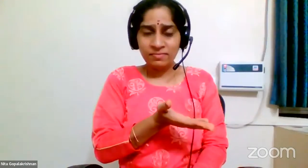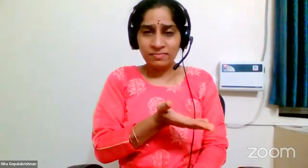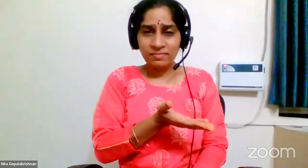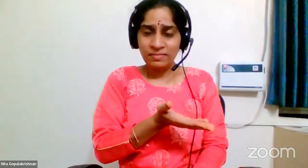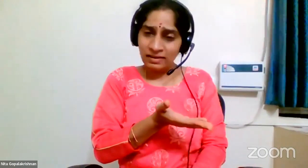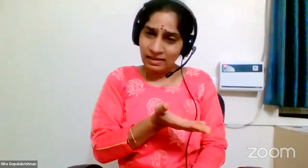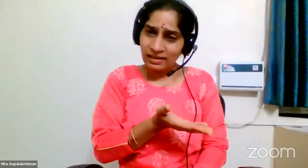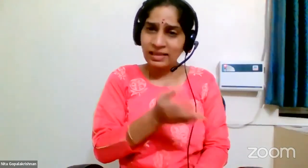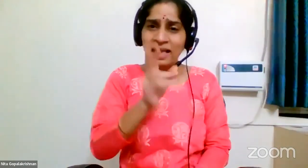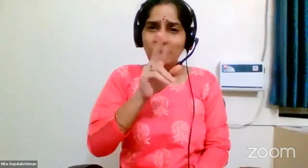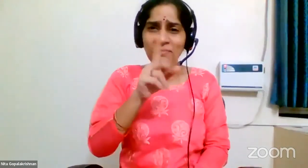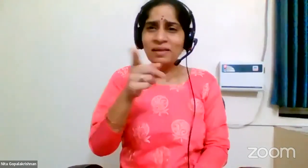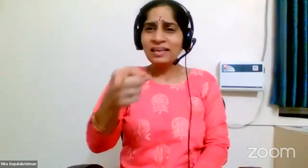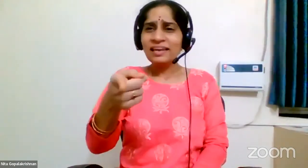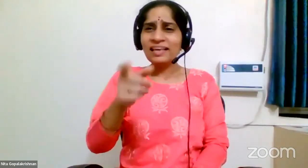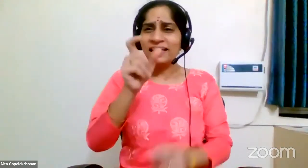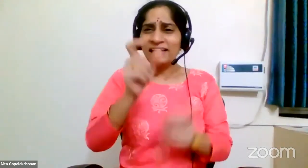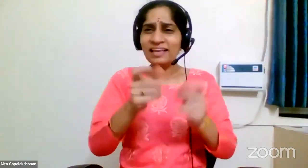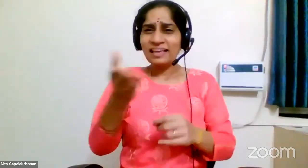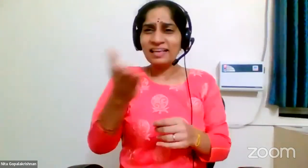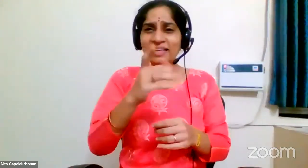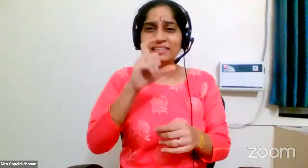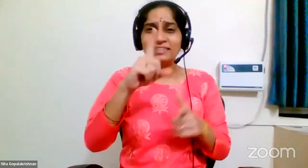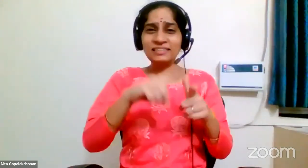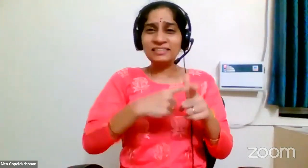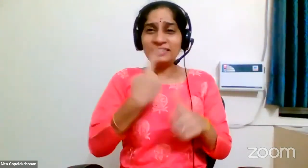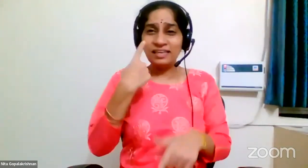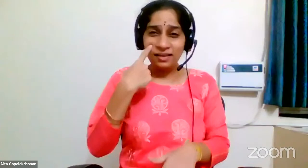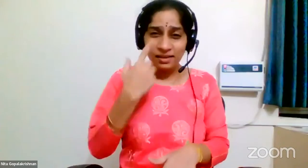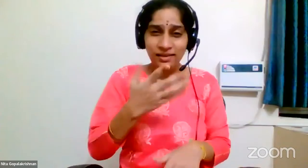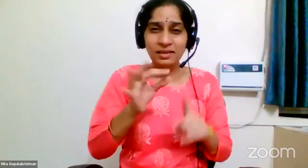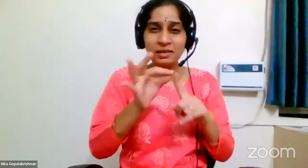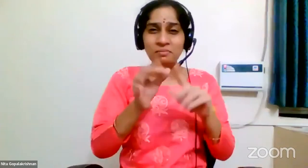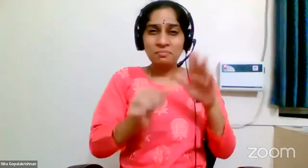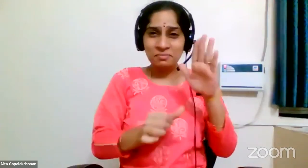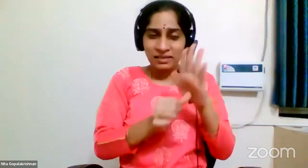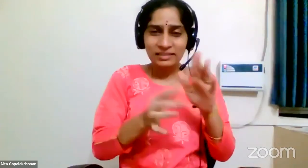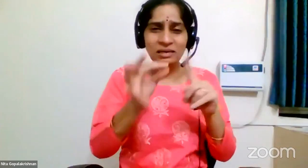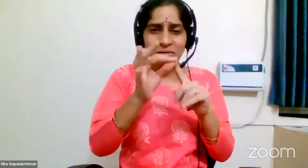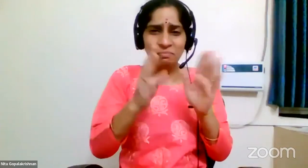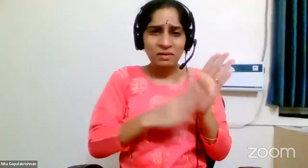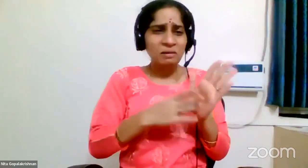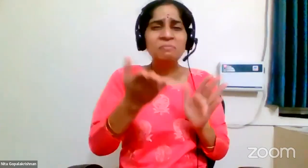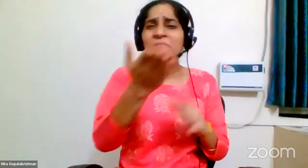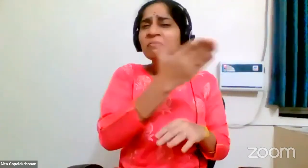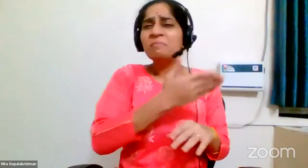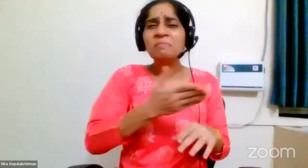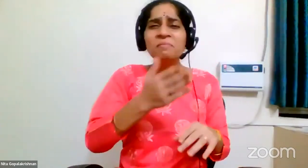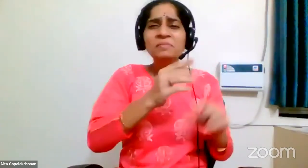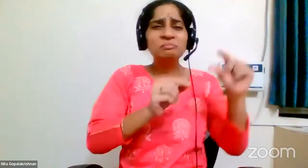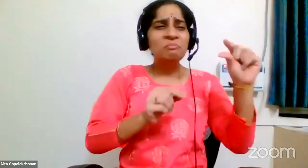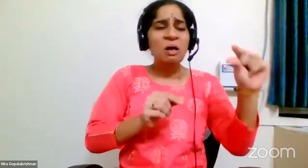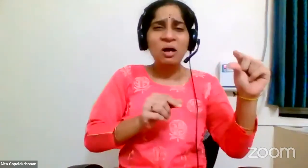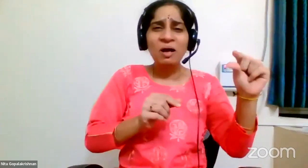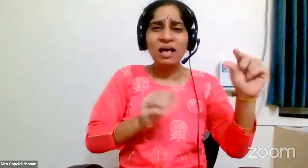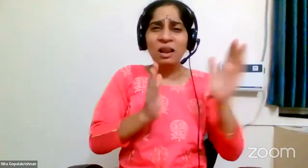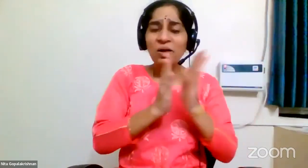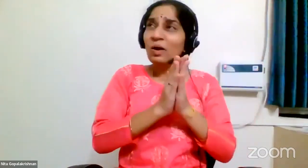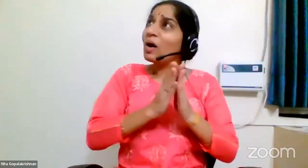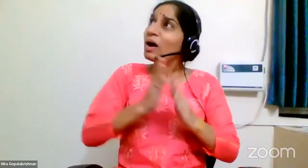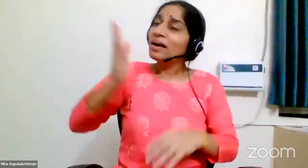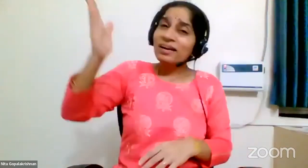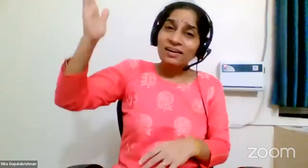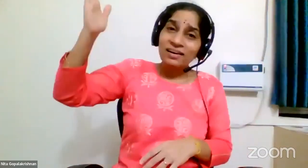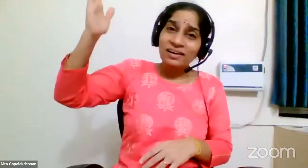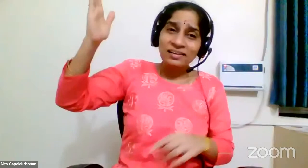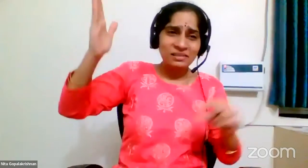छोटे लोग हैं भगवान के सामने। आप सोचिए जब स्टेट लॉज का, जो भारतीय कानून है उनका